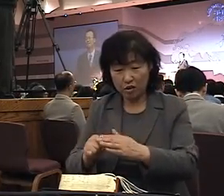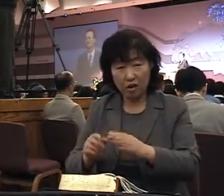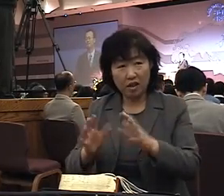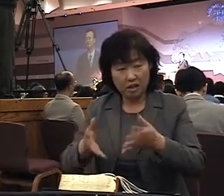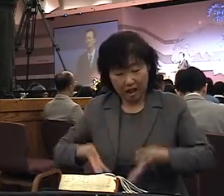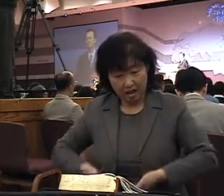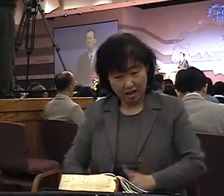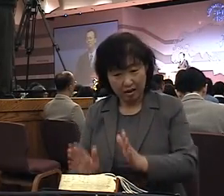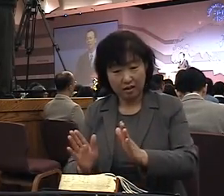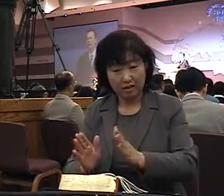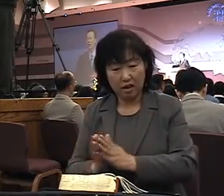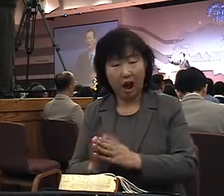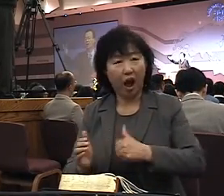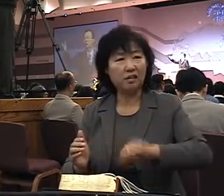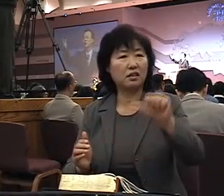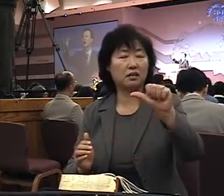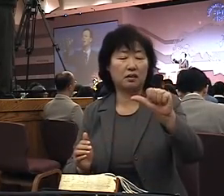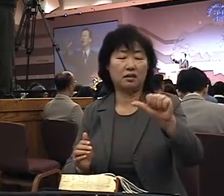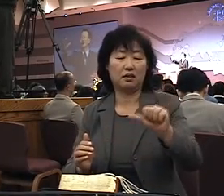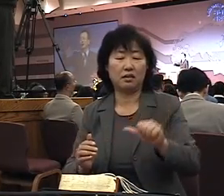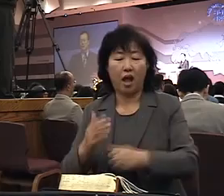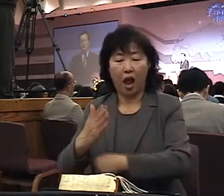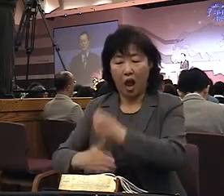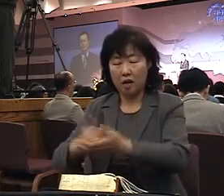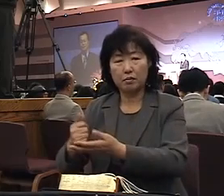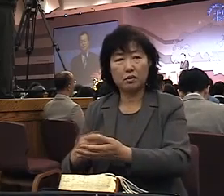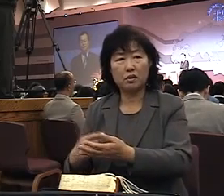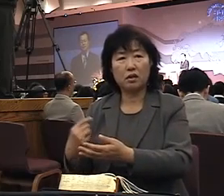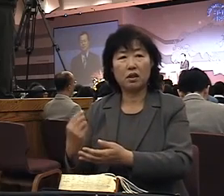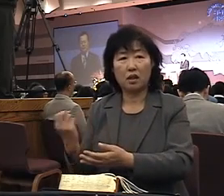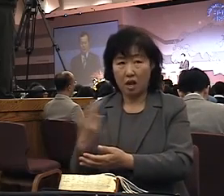아들이지만 하나님께서 그를 회복하시면서